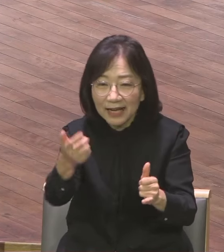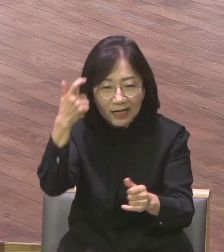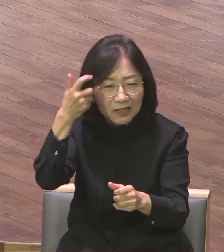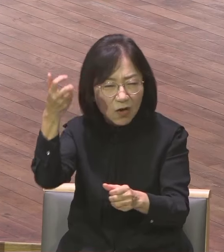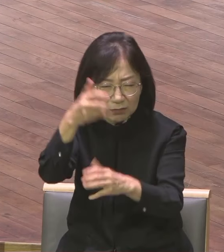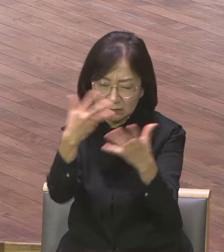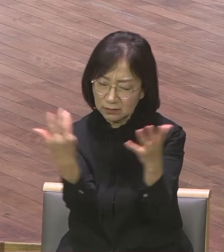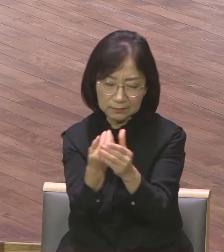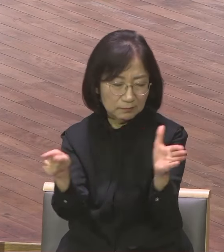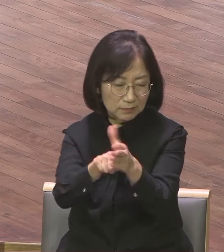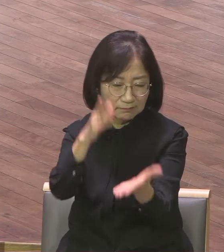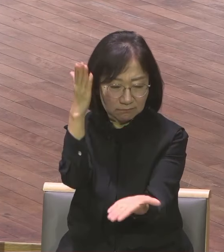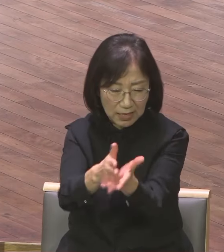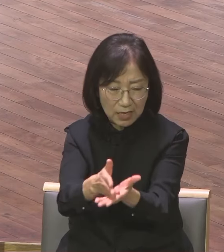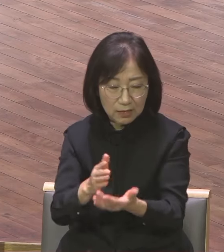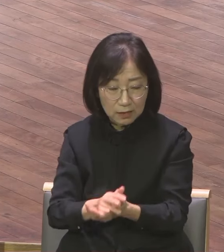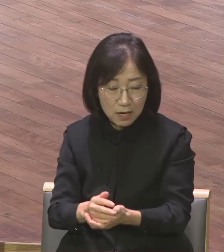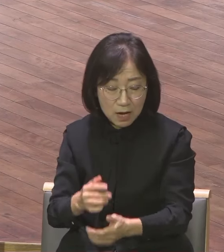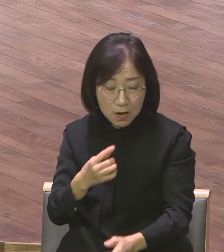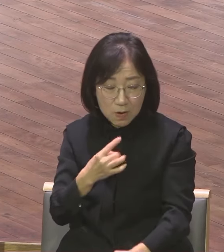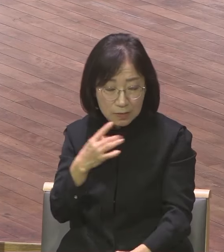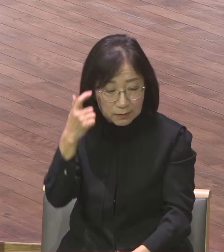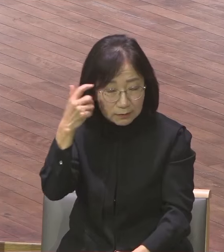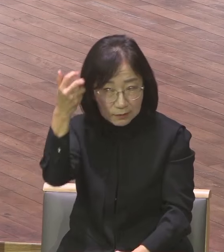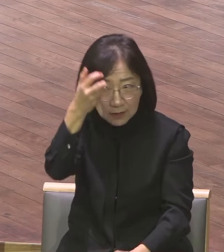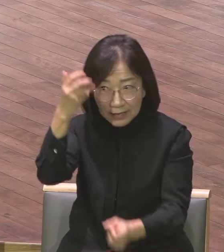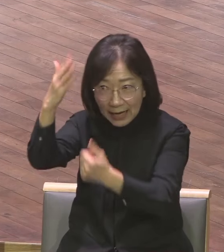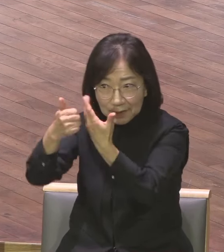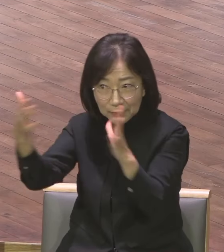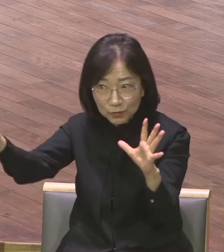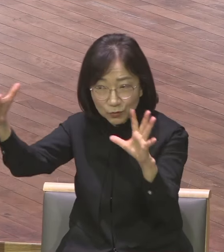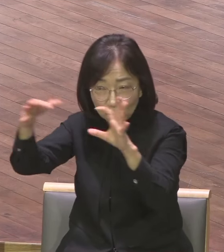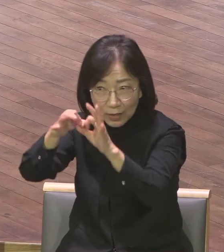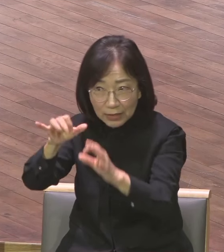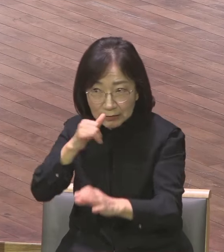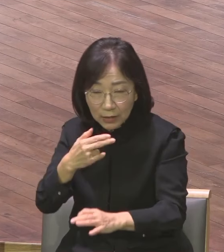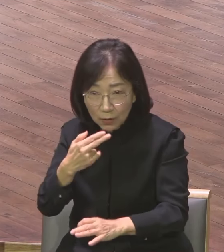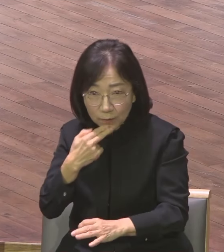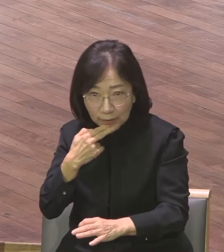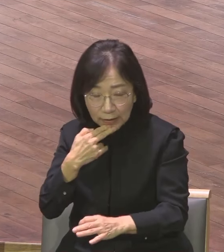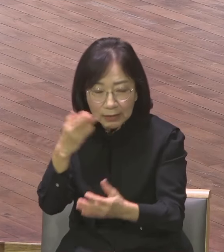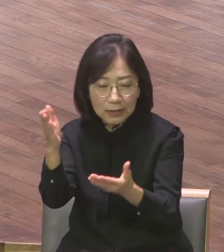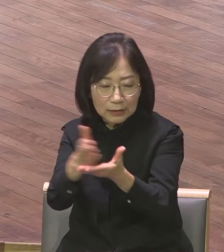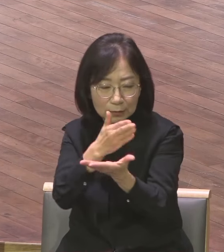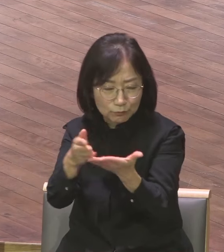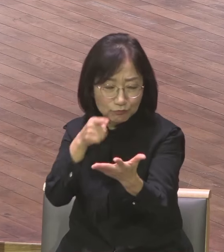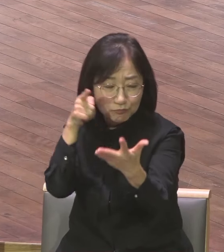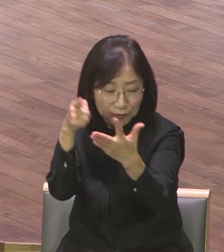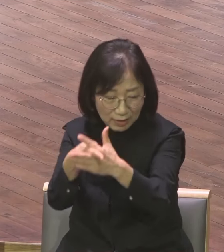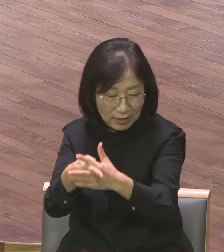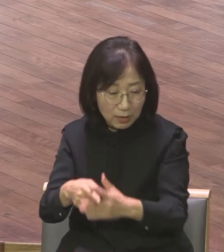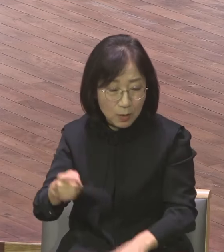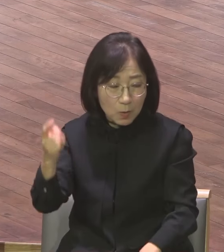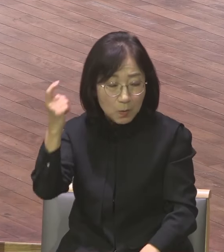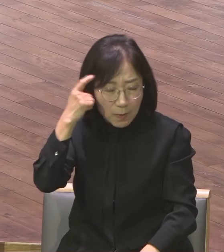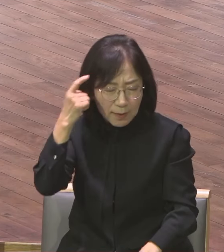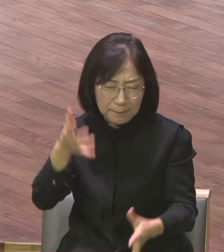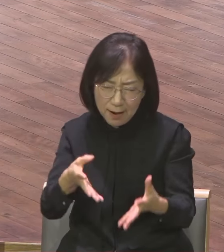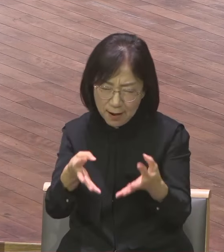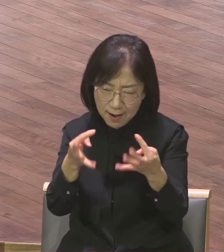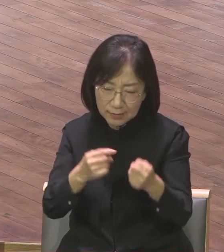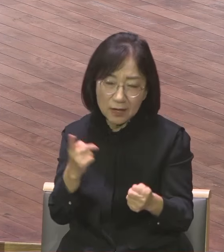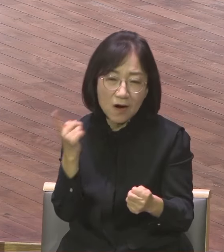말고 오직 영들이 하나님께 속하였냐 분별하라. 많은 거짓